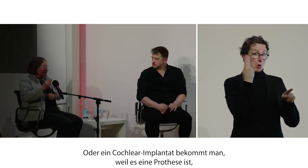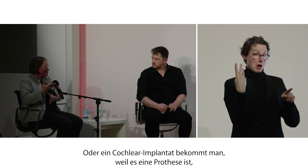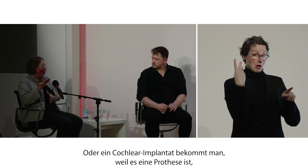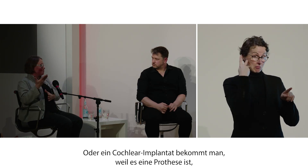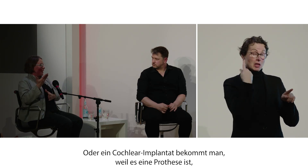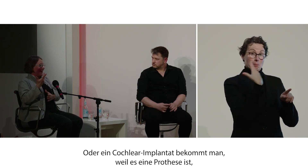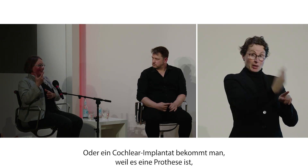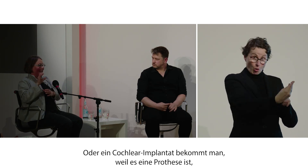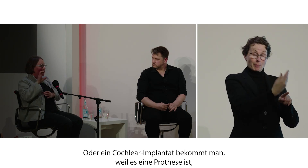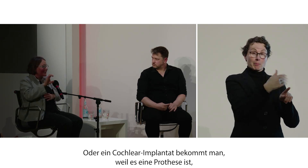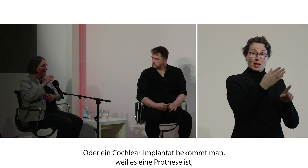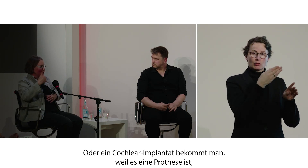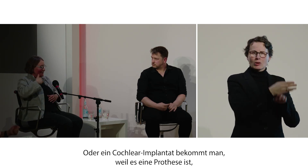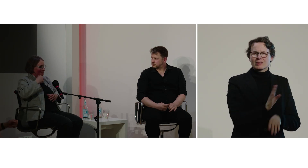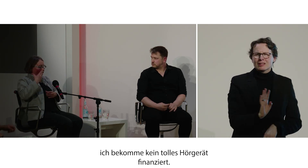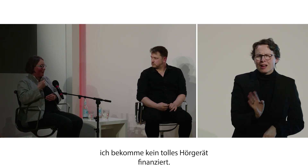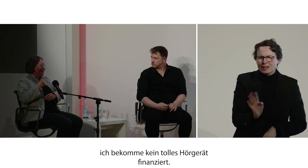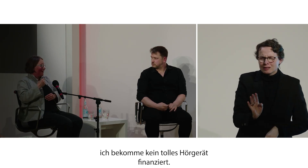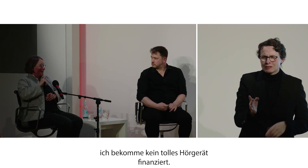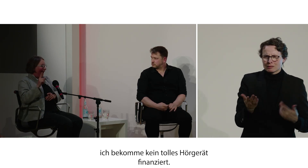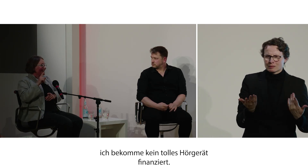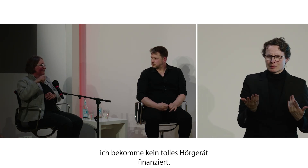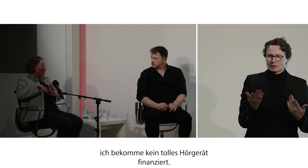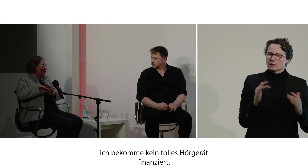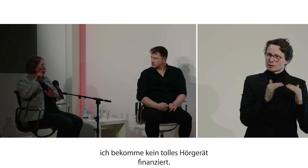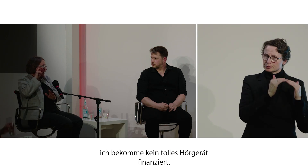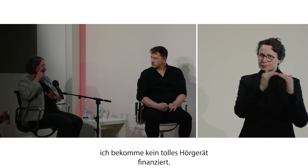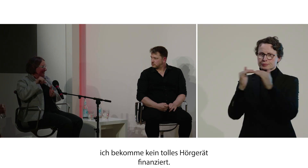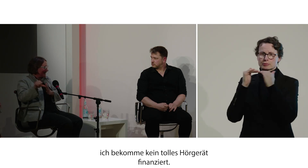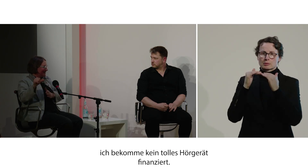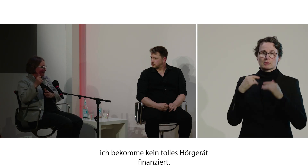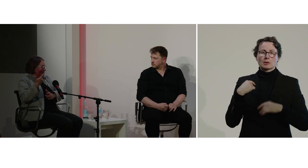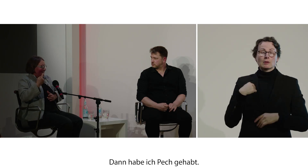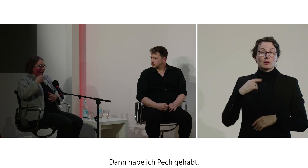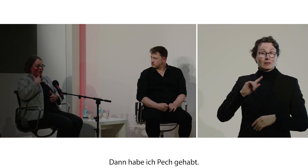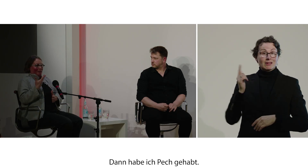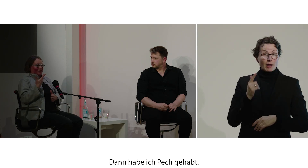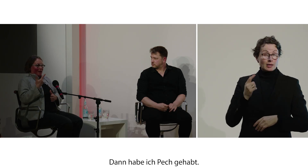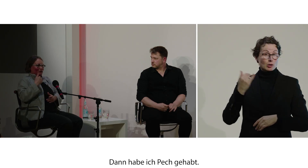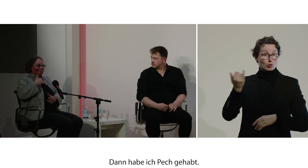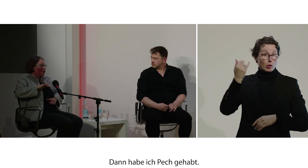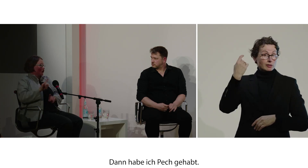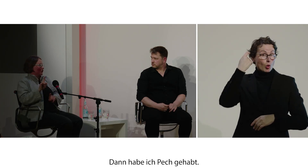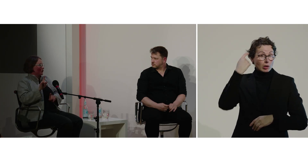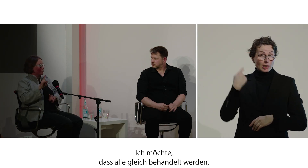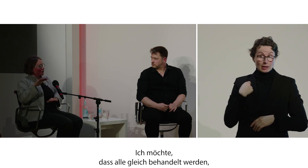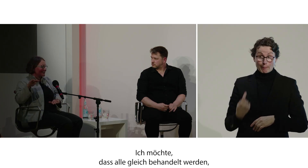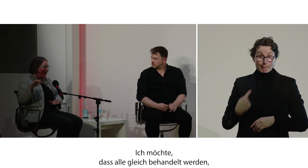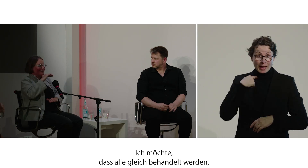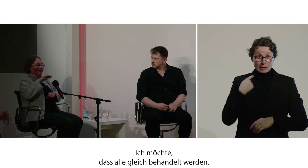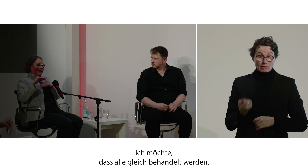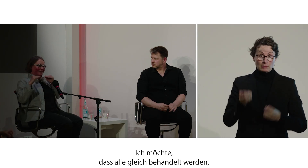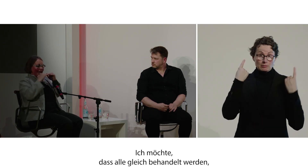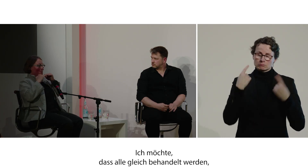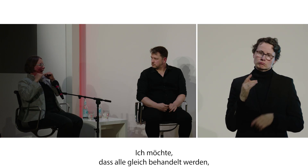Aber das bekommt man, weil es eine Prothese und ich bekomme kein tolles Hörgerät finanziert. Dann habe ich Pech gehabt. Und das möchte ich nicht. Ich möchte,